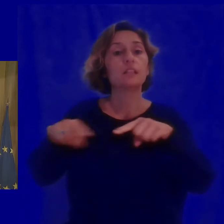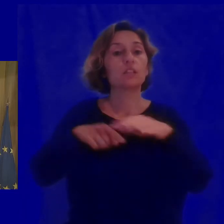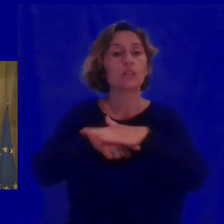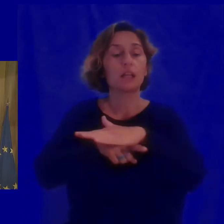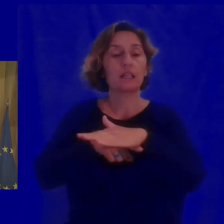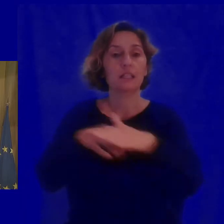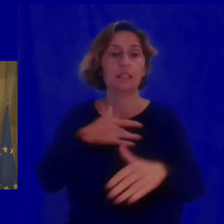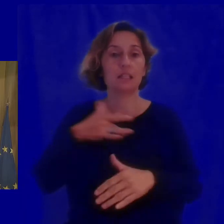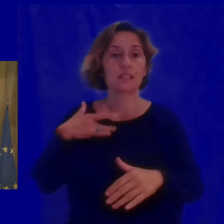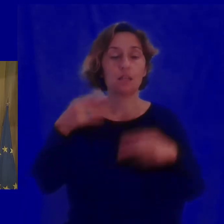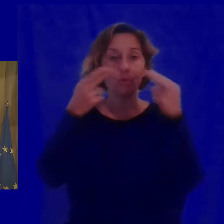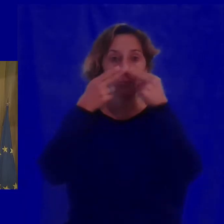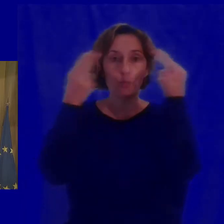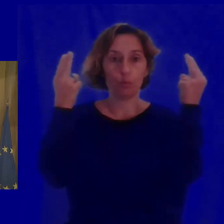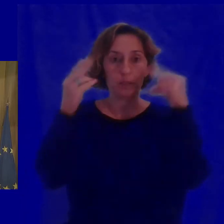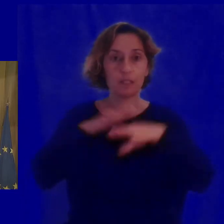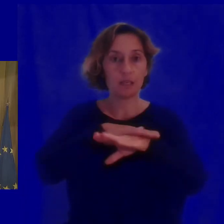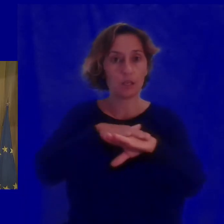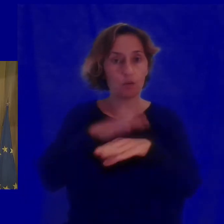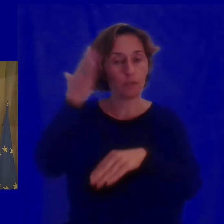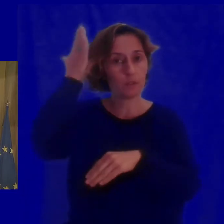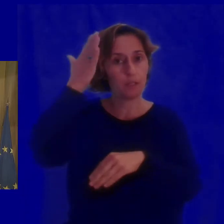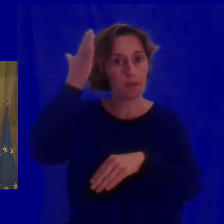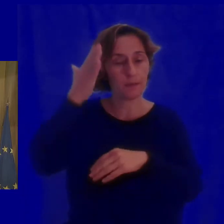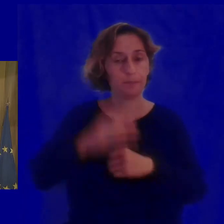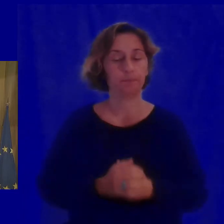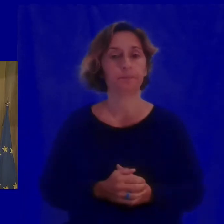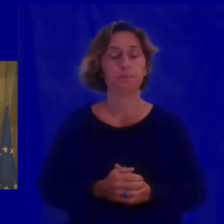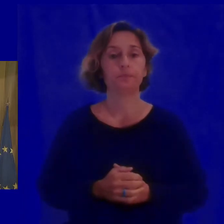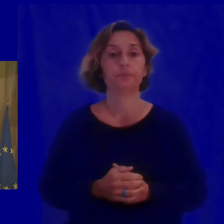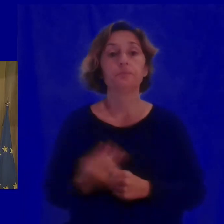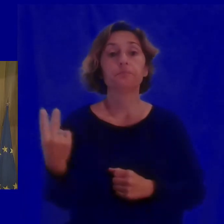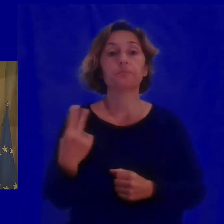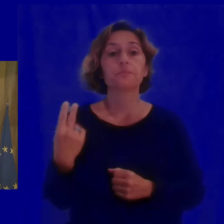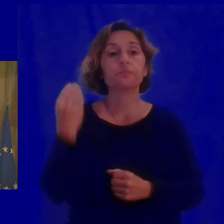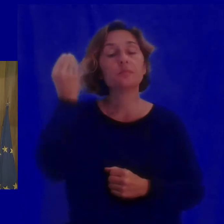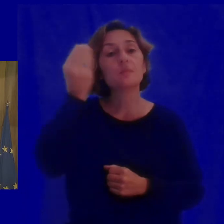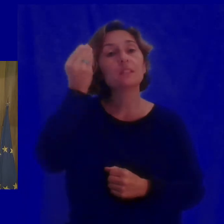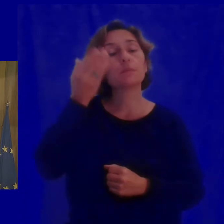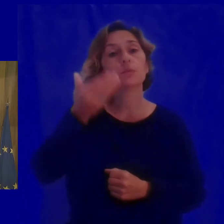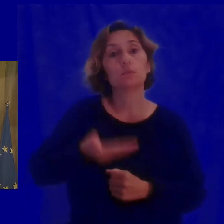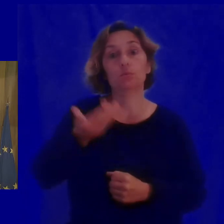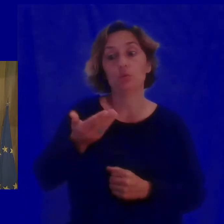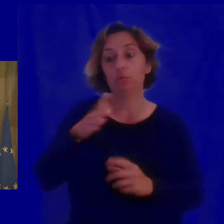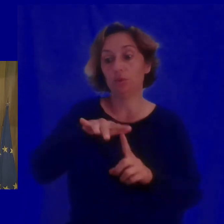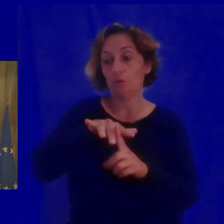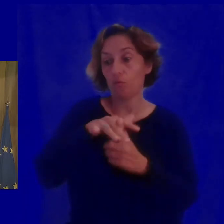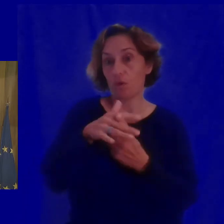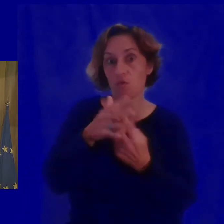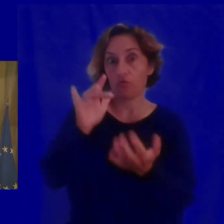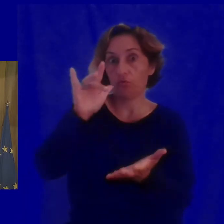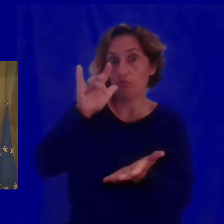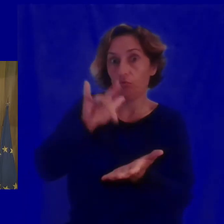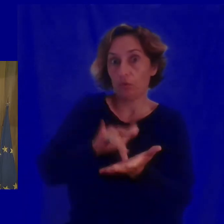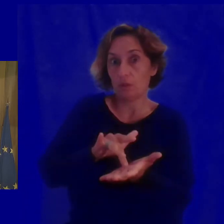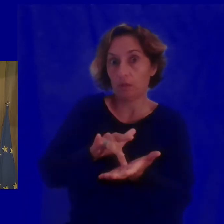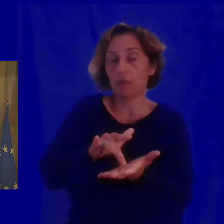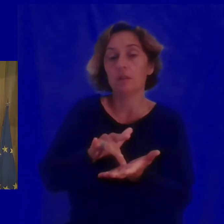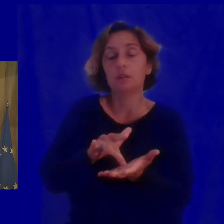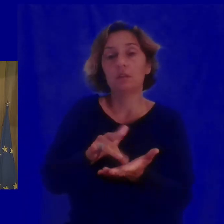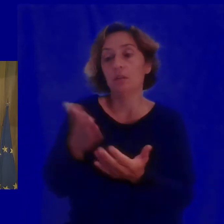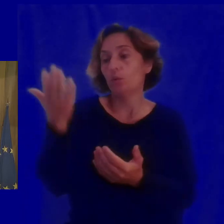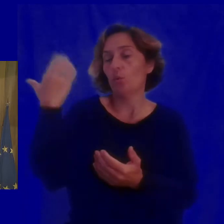Navarra porque consideramos que es importante, y más en un momento como este, poder valorar la marcha tanto de las